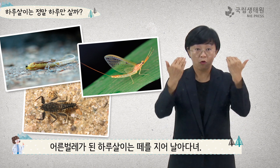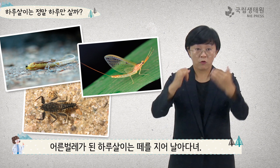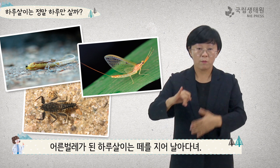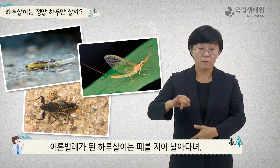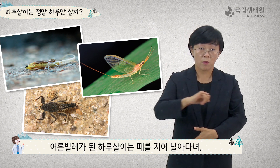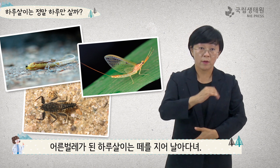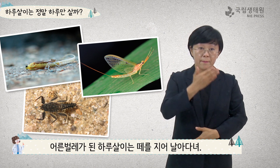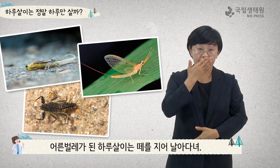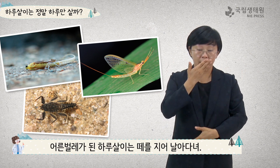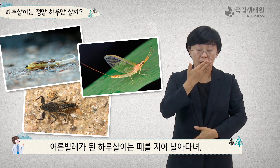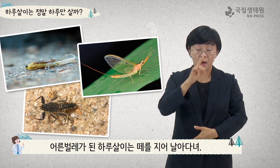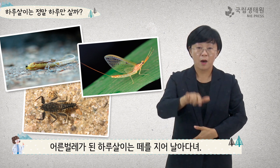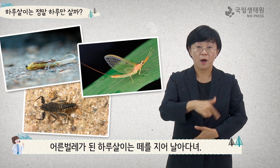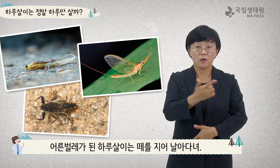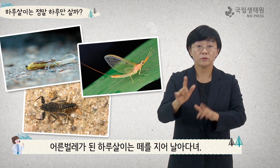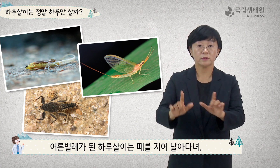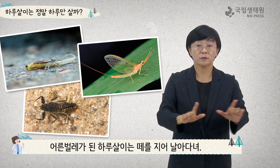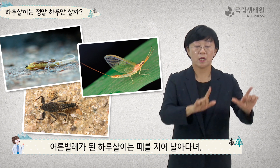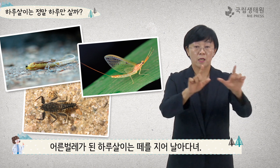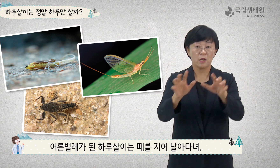먹이를 먹을 수 있는 입이 없기 때문이야.